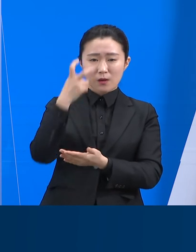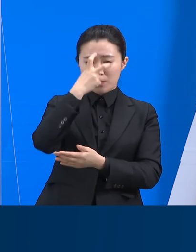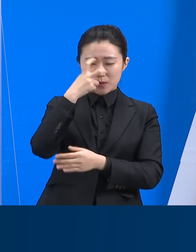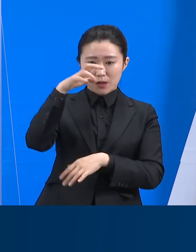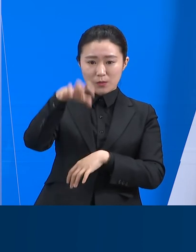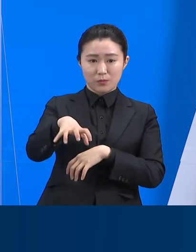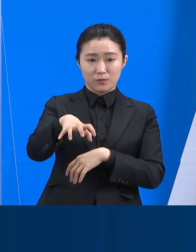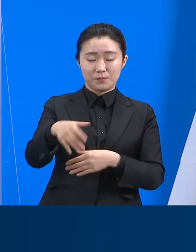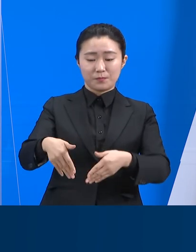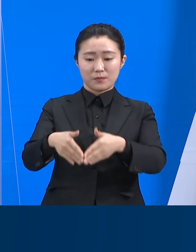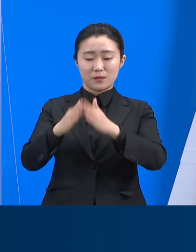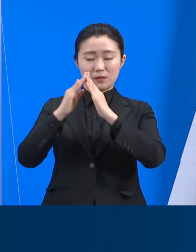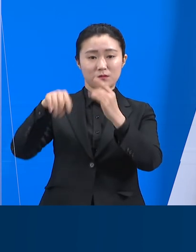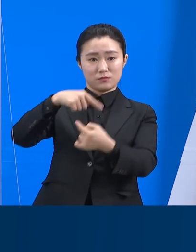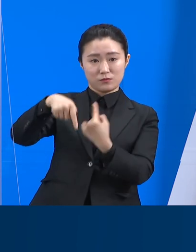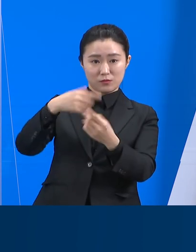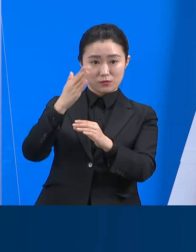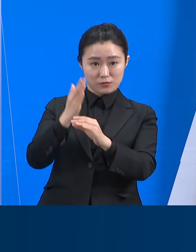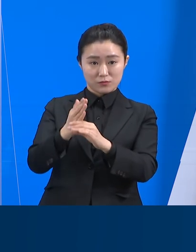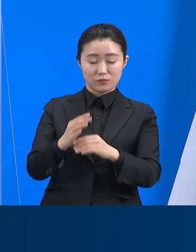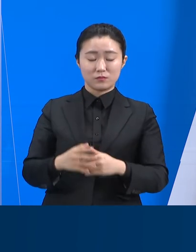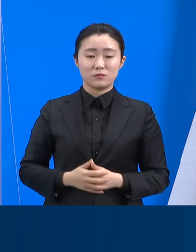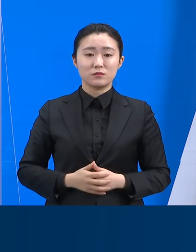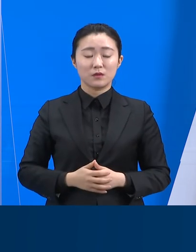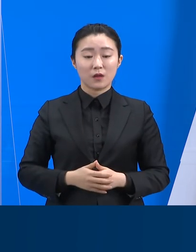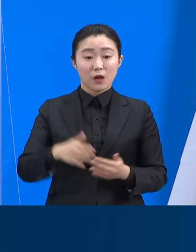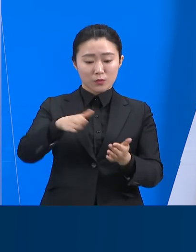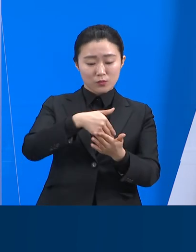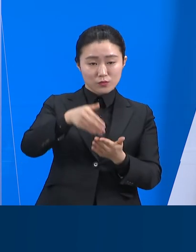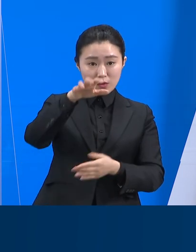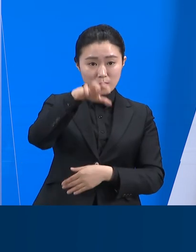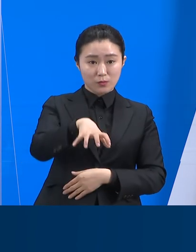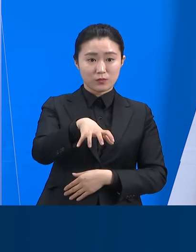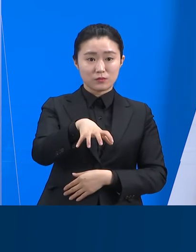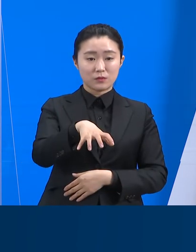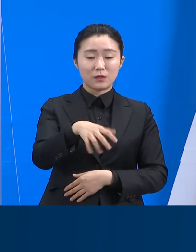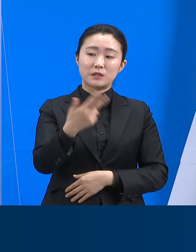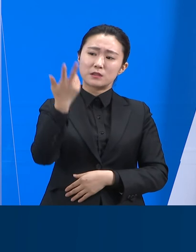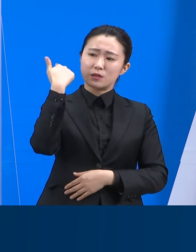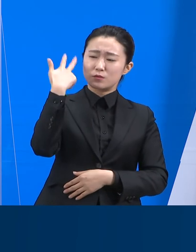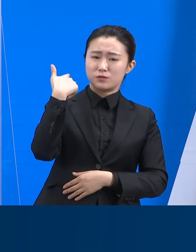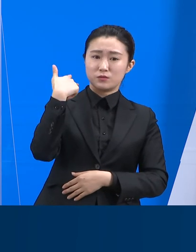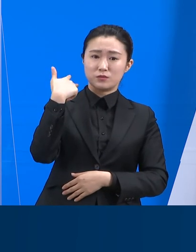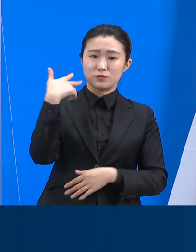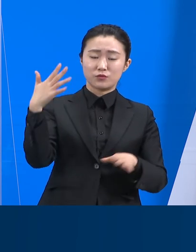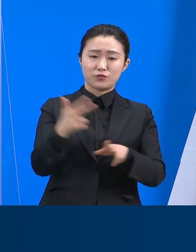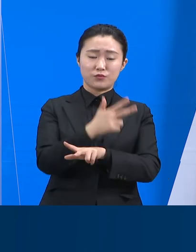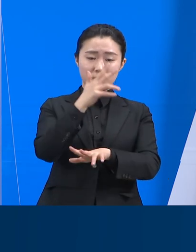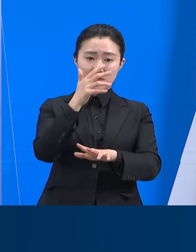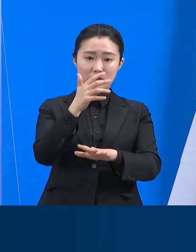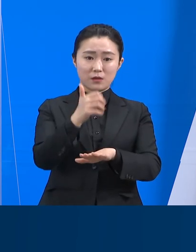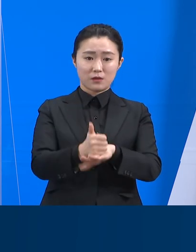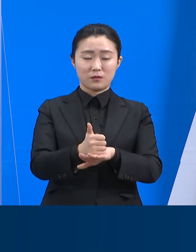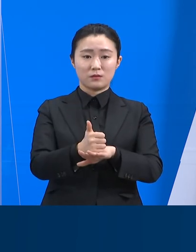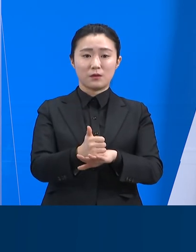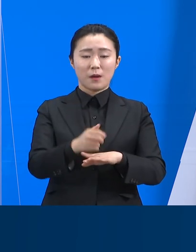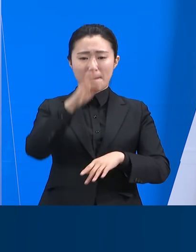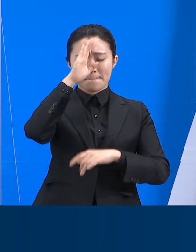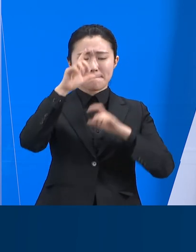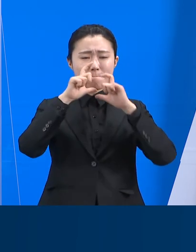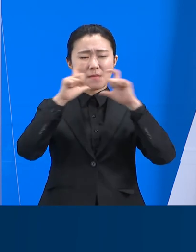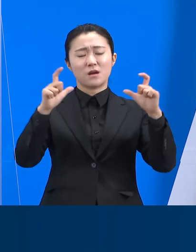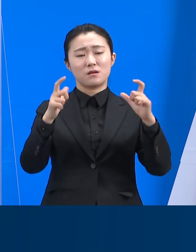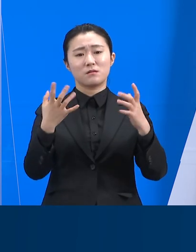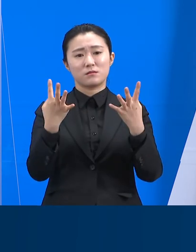있습니다. 이중 동두천시에서 지난 주말 많은 확진자가 발생했습니다. 2월